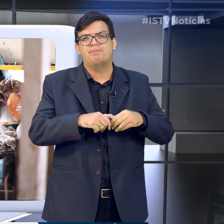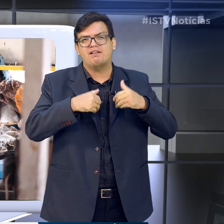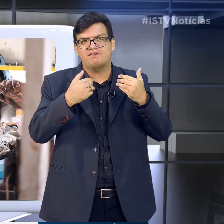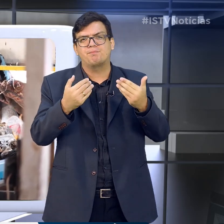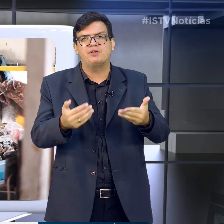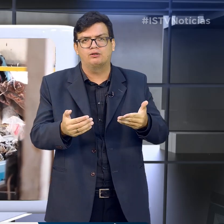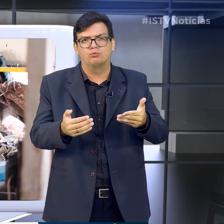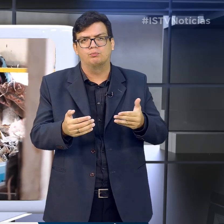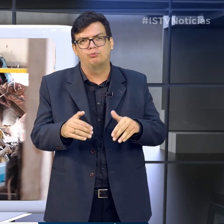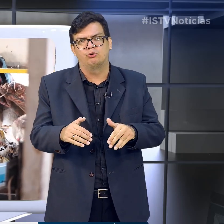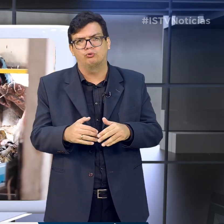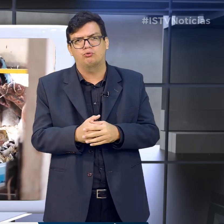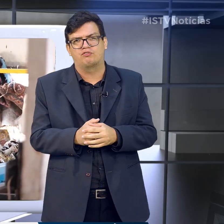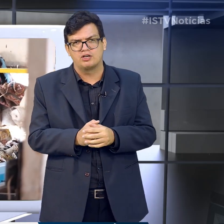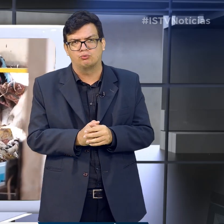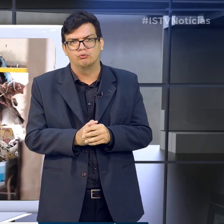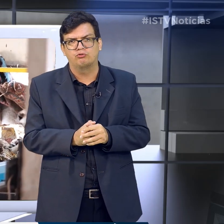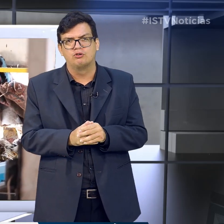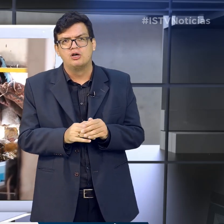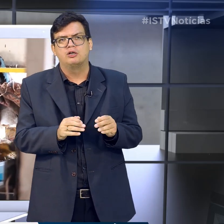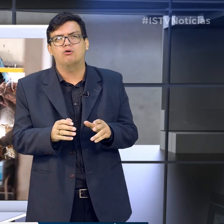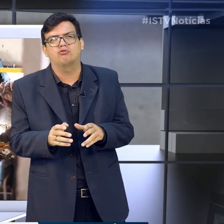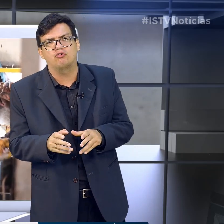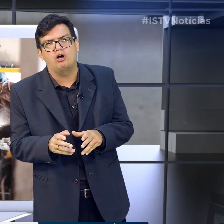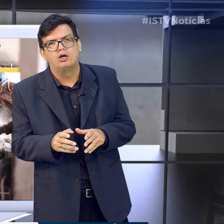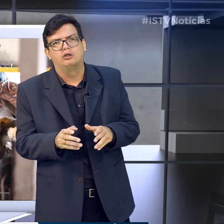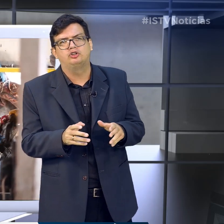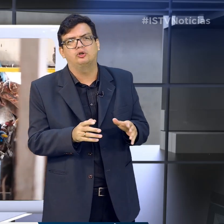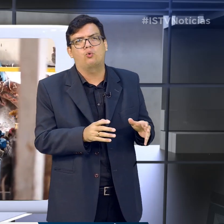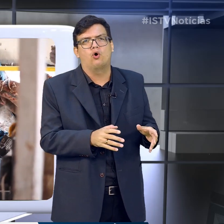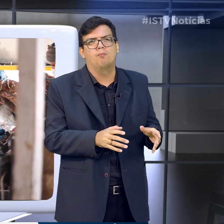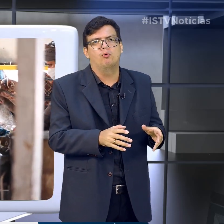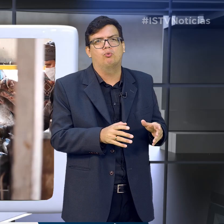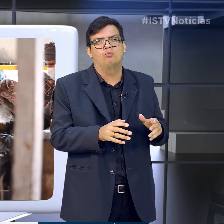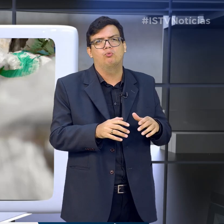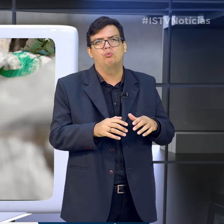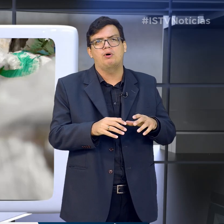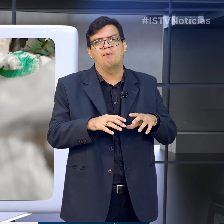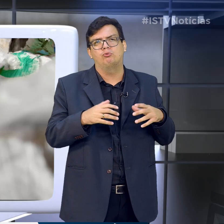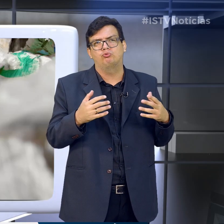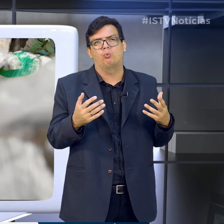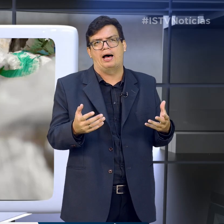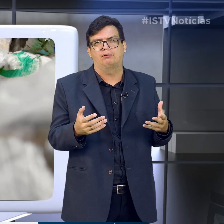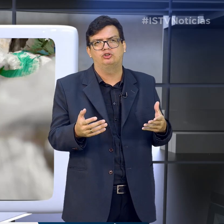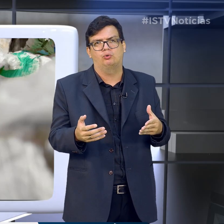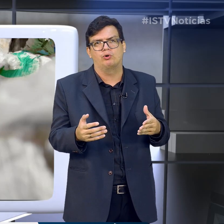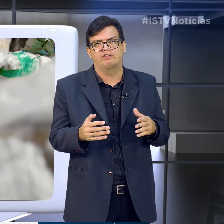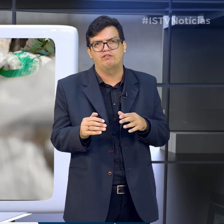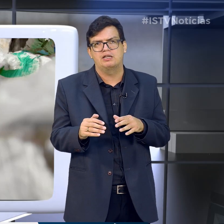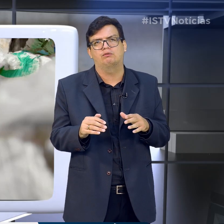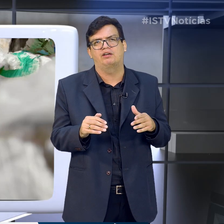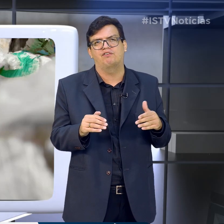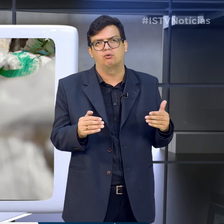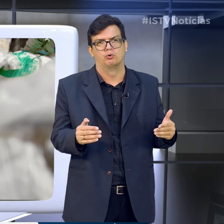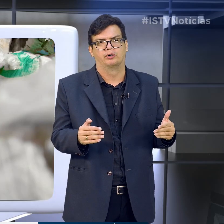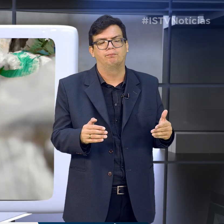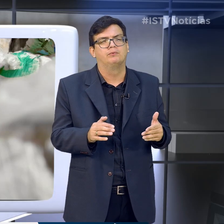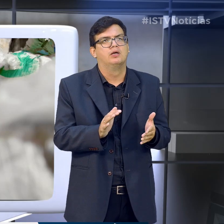percebido por outros ângulos não só de como um amontoado de coisas que não tem valor